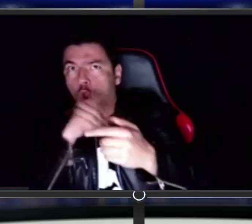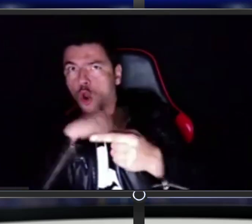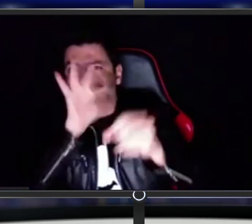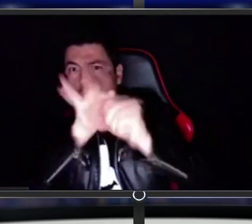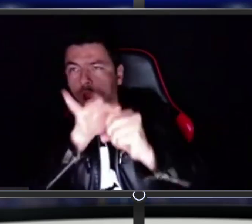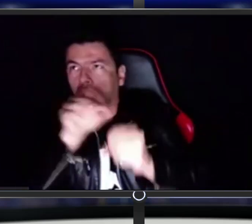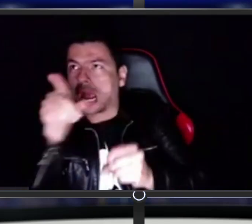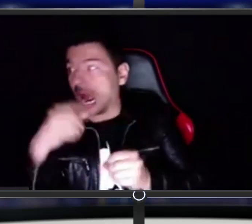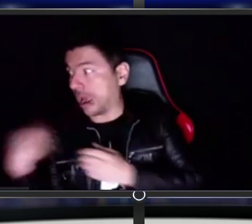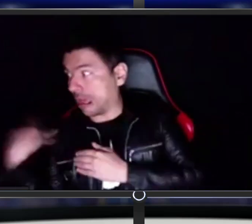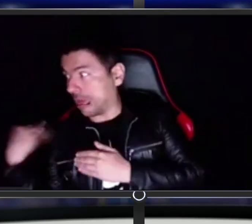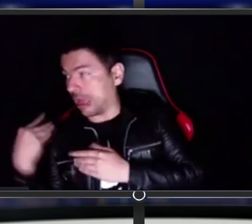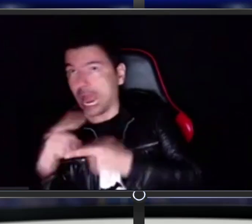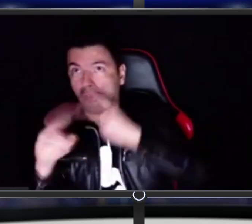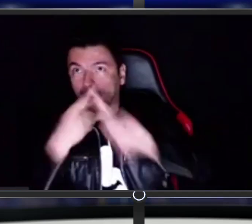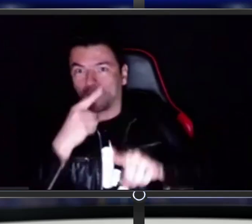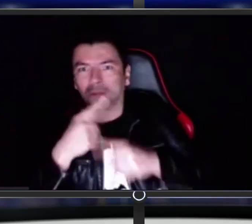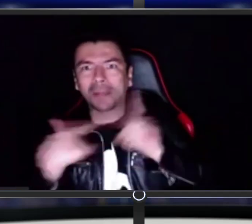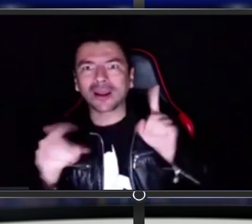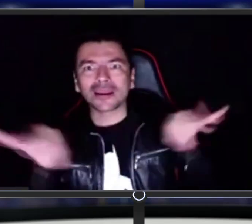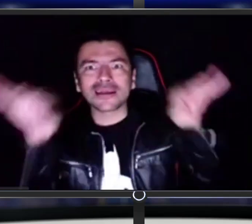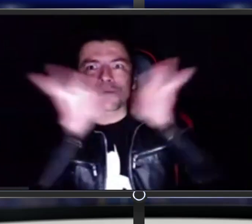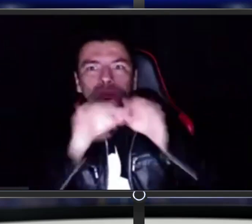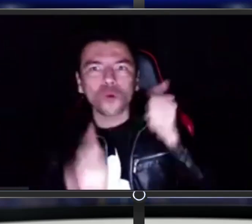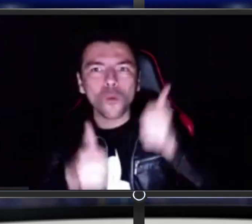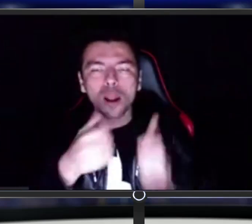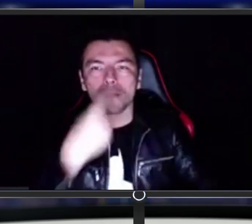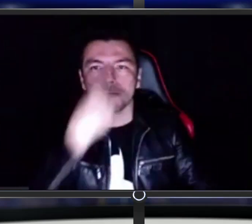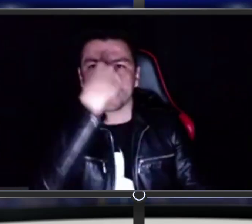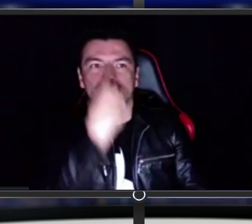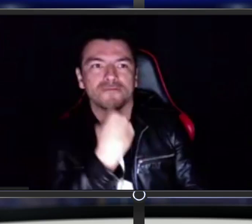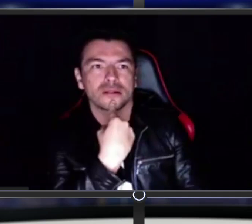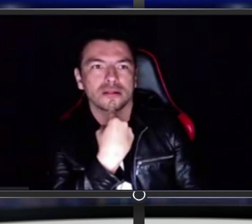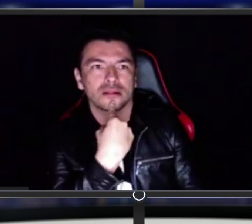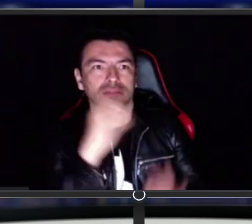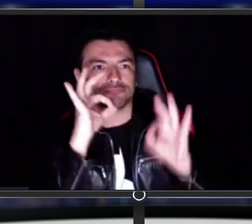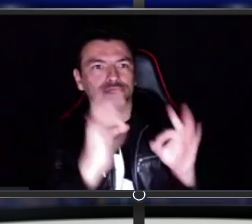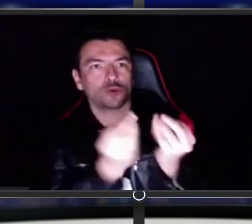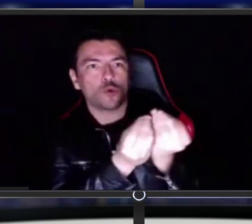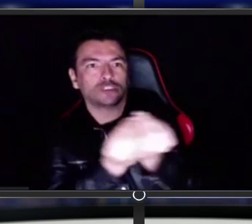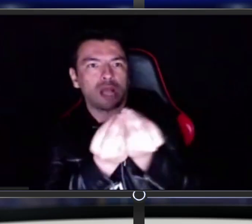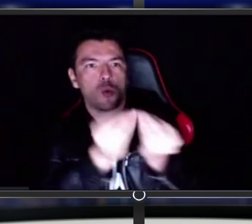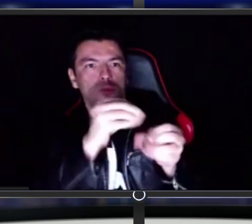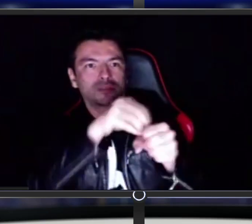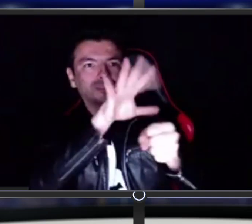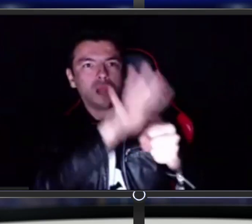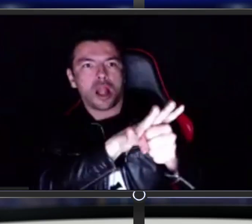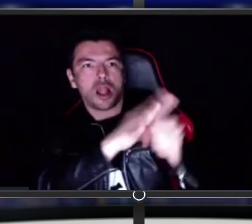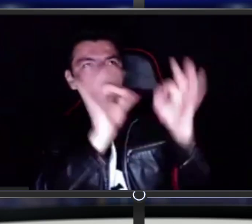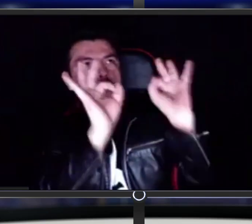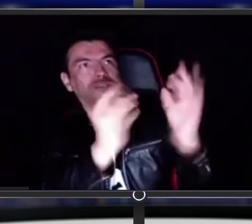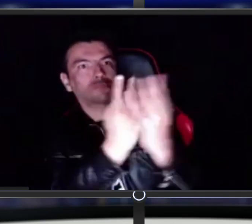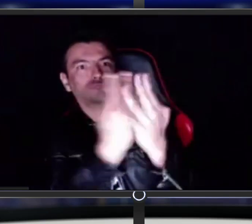desde lo distrital, pues muchas veces las personas sordas están buscando el mejor perfil posible.